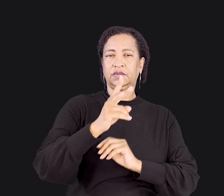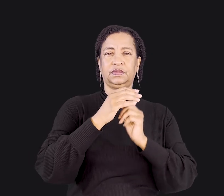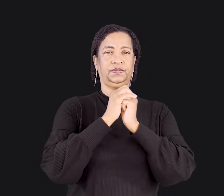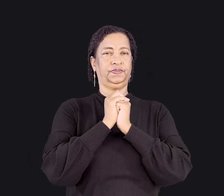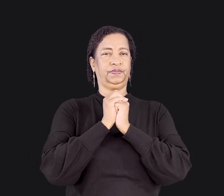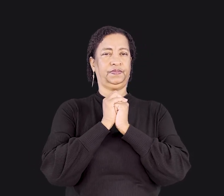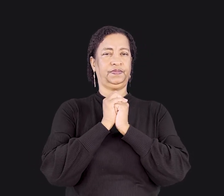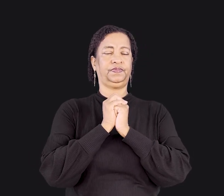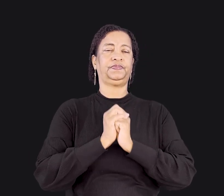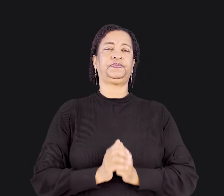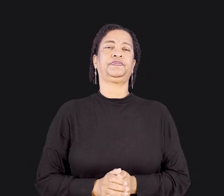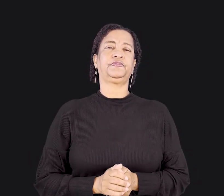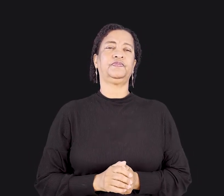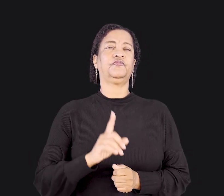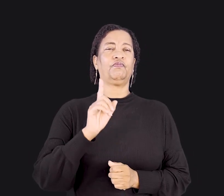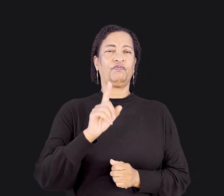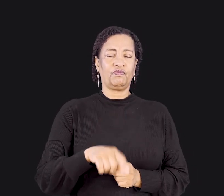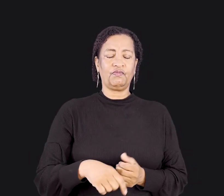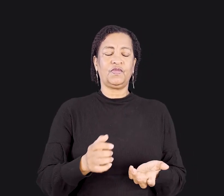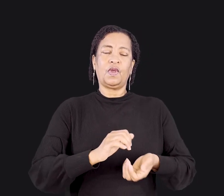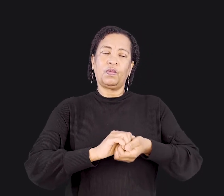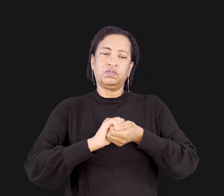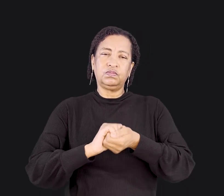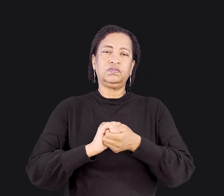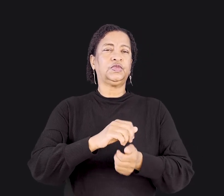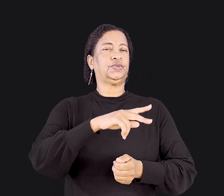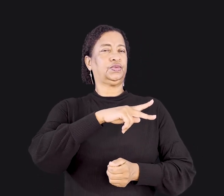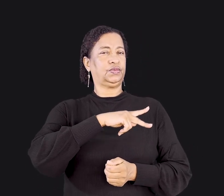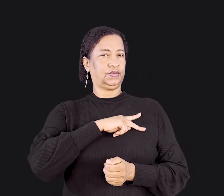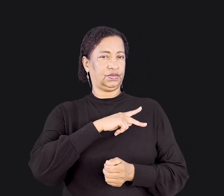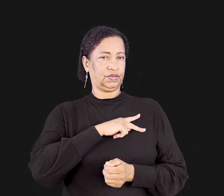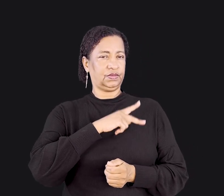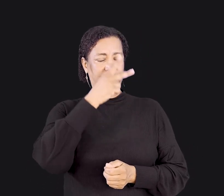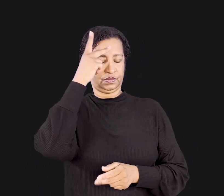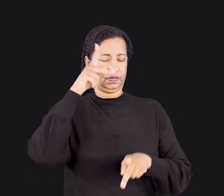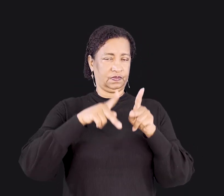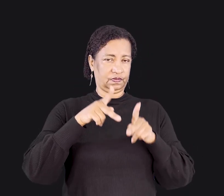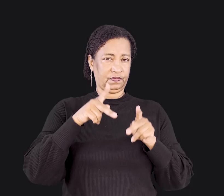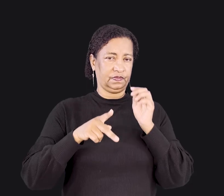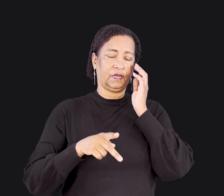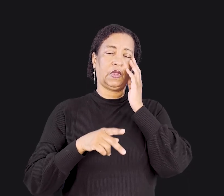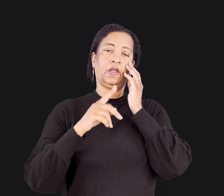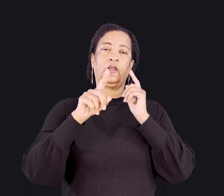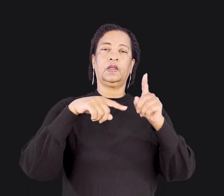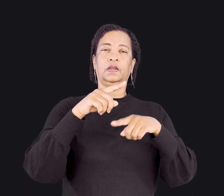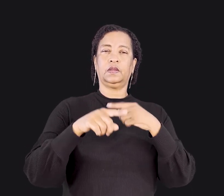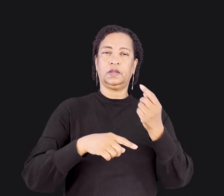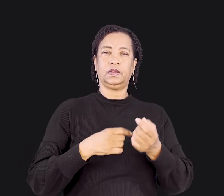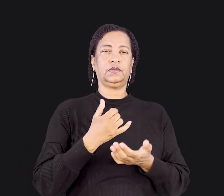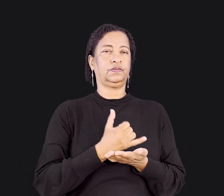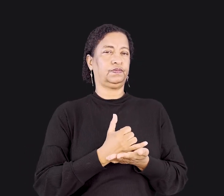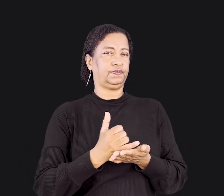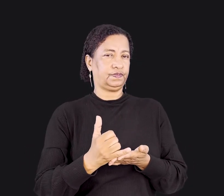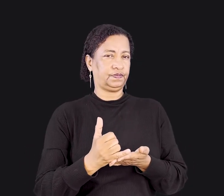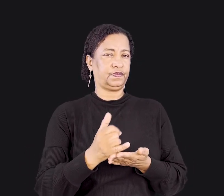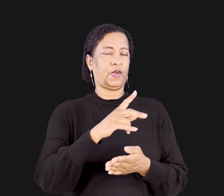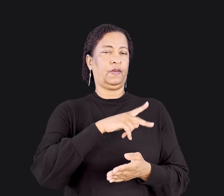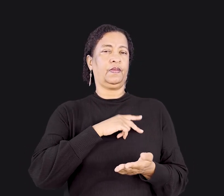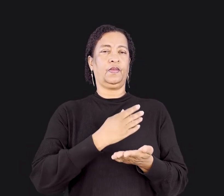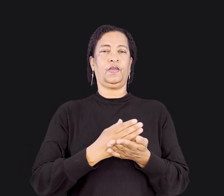Amém. Essa foi a fria saudação de Paulo. Depois dessa introdução fria, Paulo iniciou a